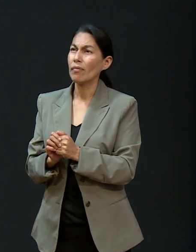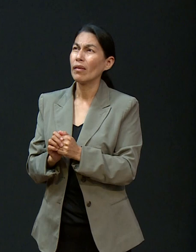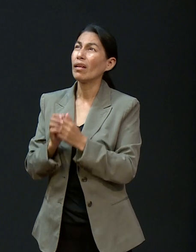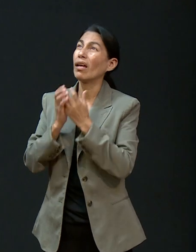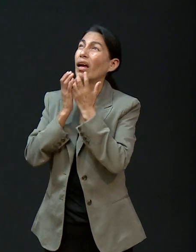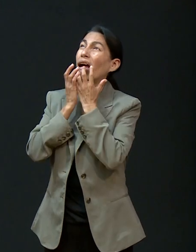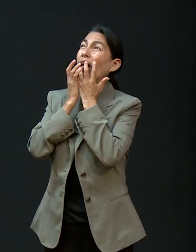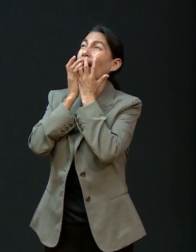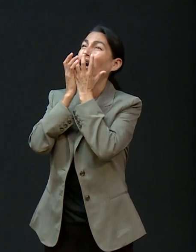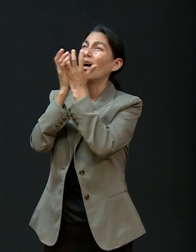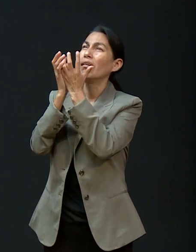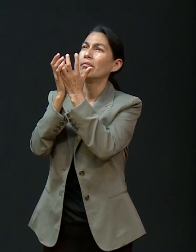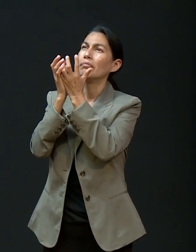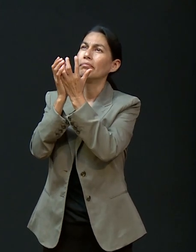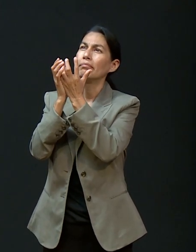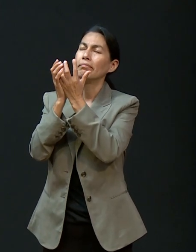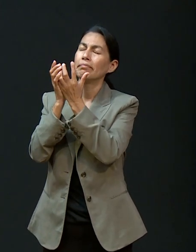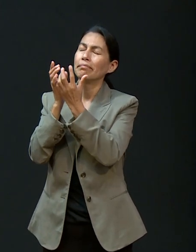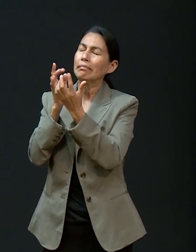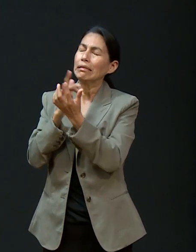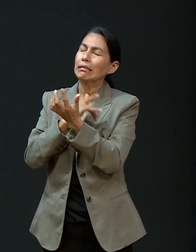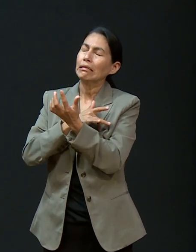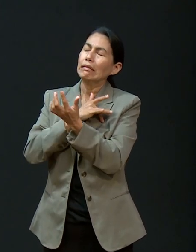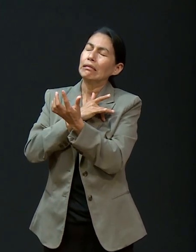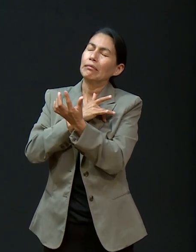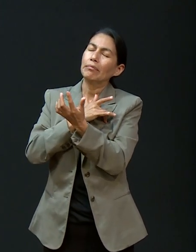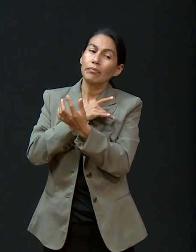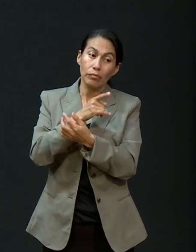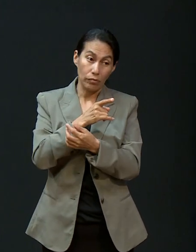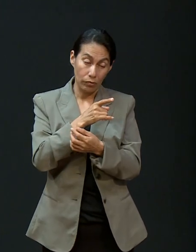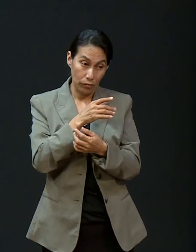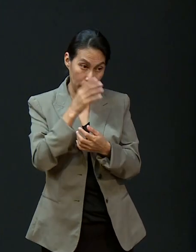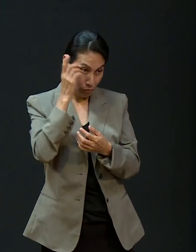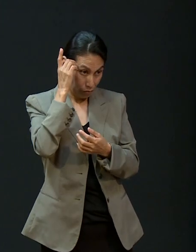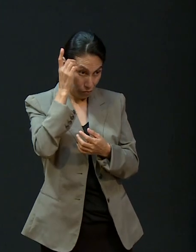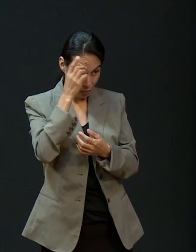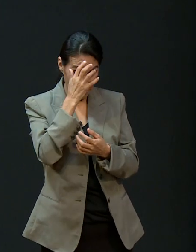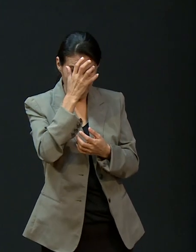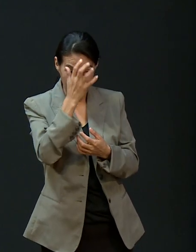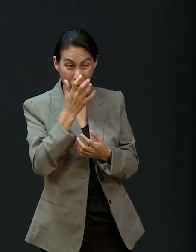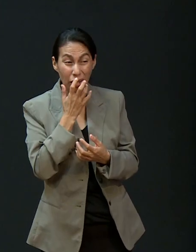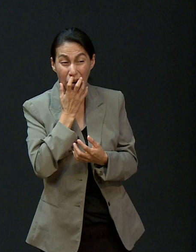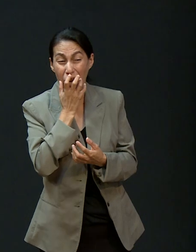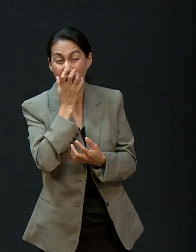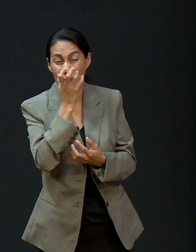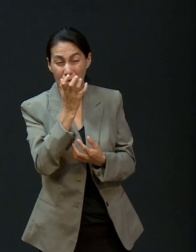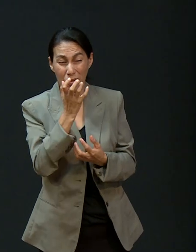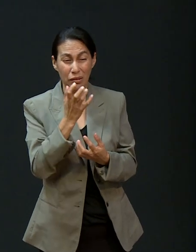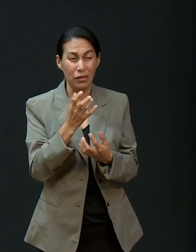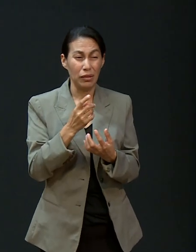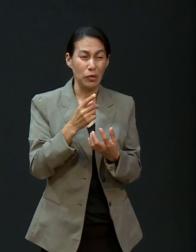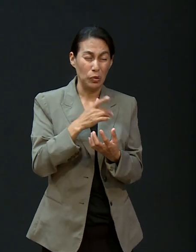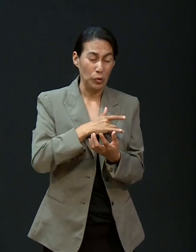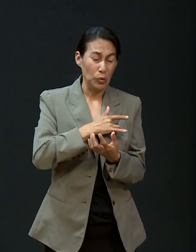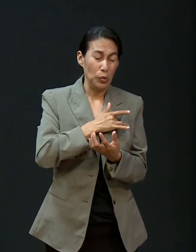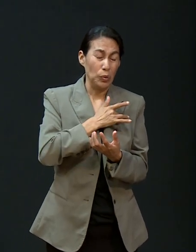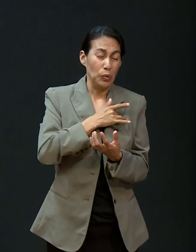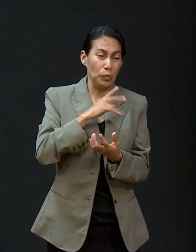Tú, clamaste a Dios, y Dios te oyó, como dice el Salmo, ¿no? Y clamaste con todo tu corazón,